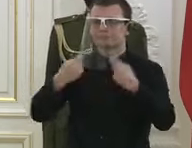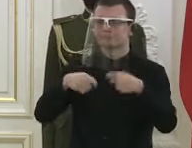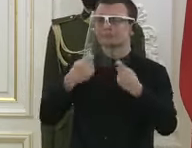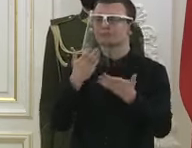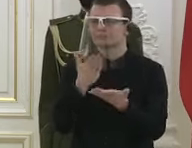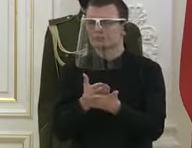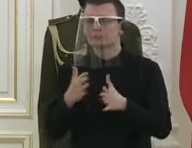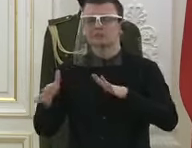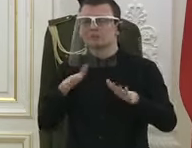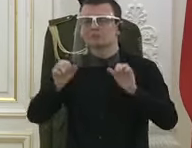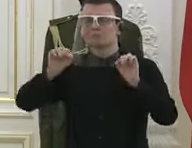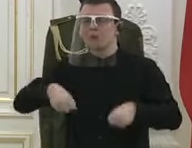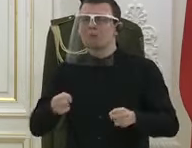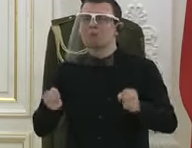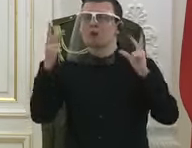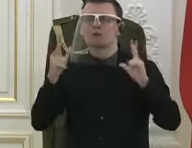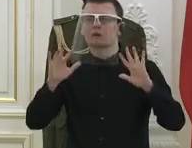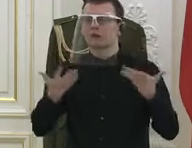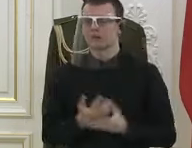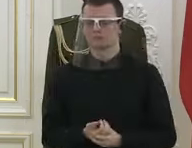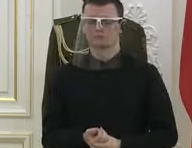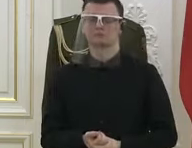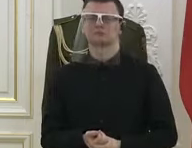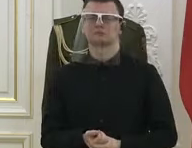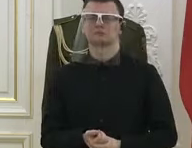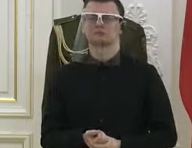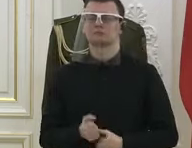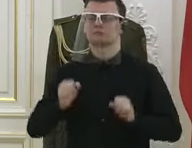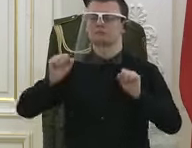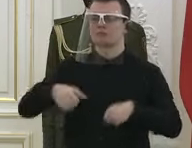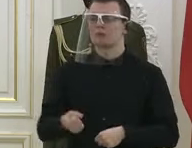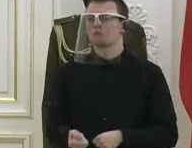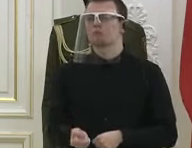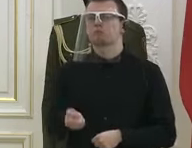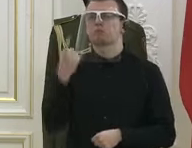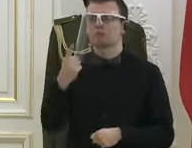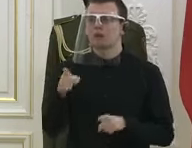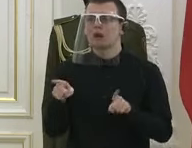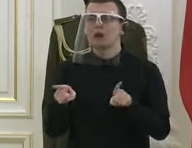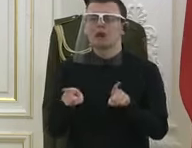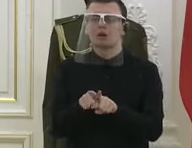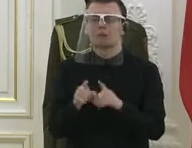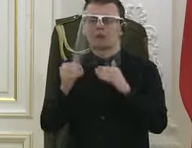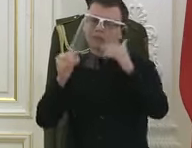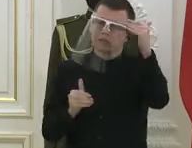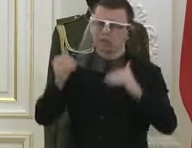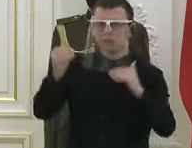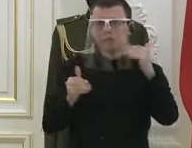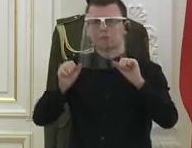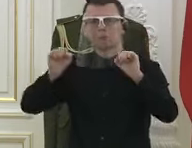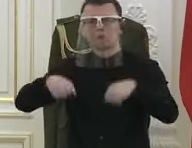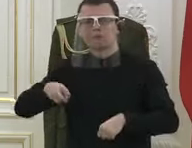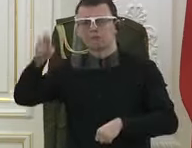swoistej hegemonii bardziej wpływowych krajów nad tymi, którzy w różnych europejskich instytucjach te wpływy mają mniejsze, a że to tak